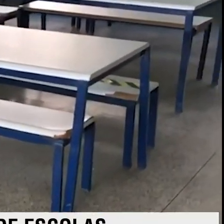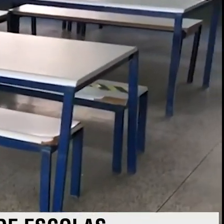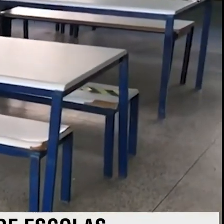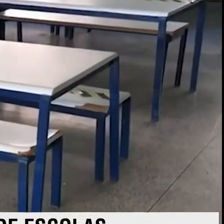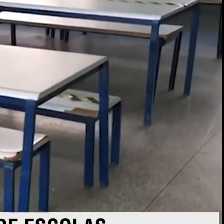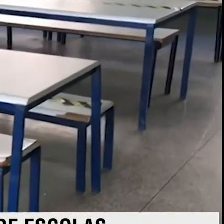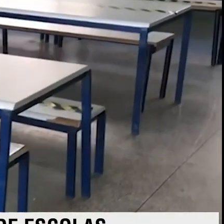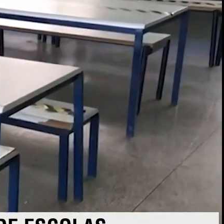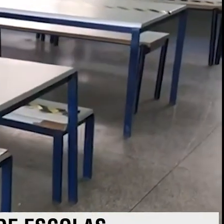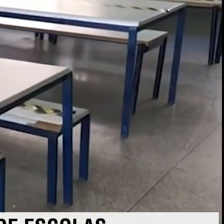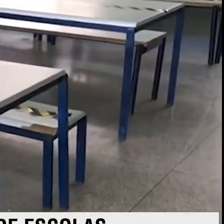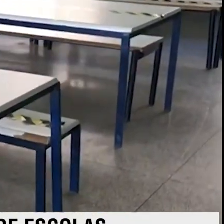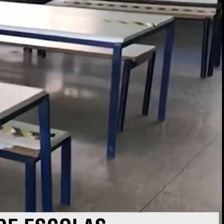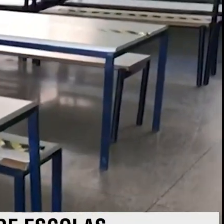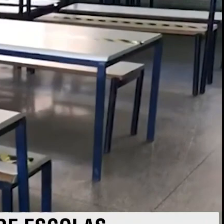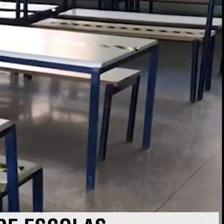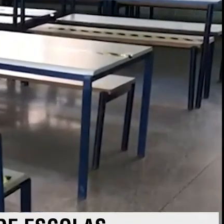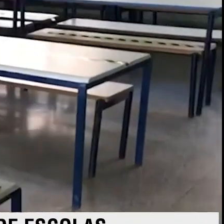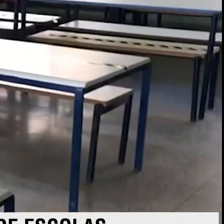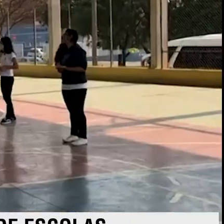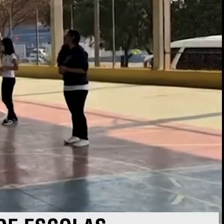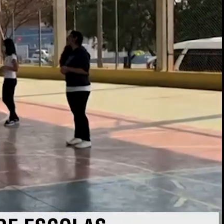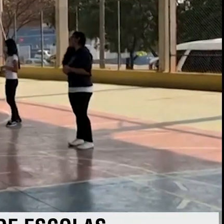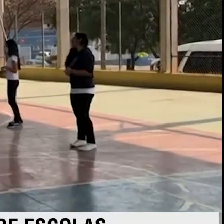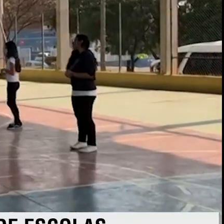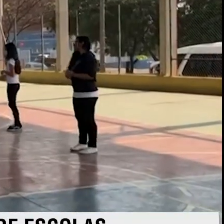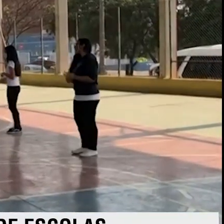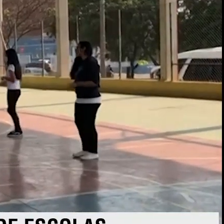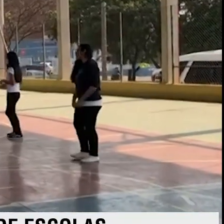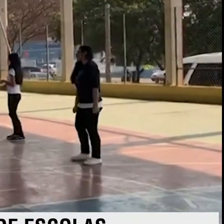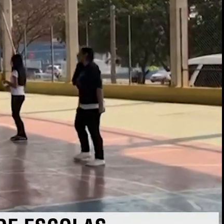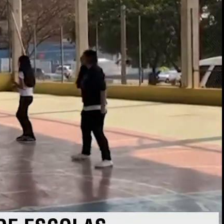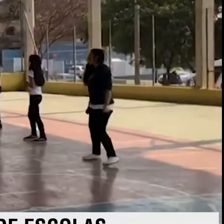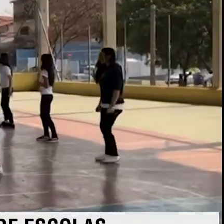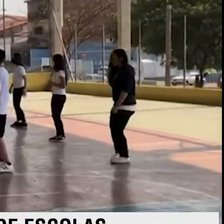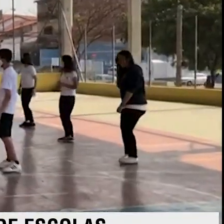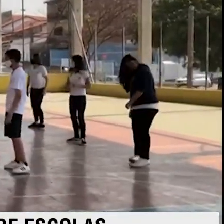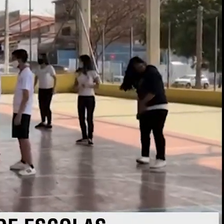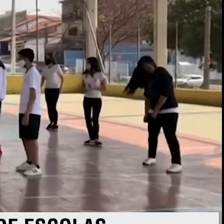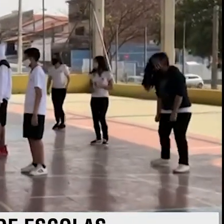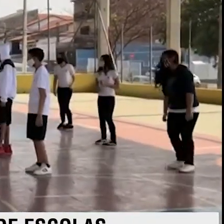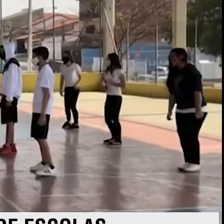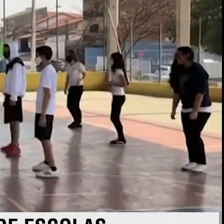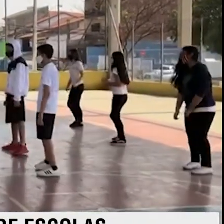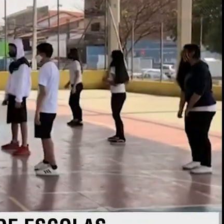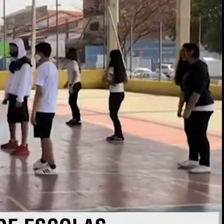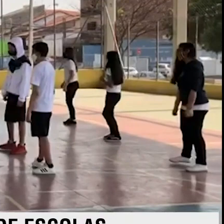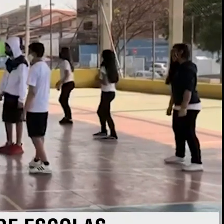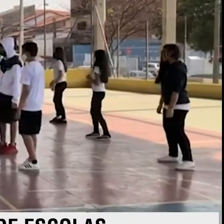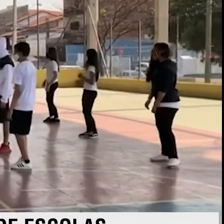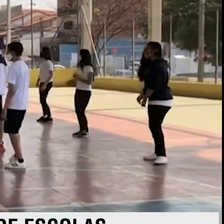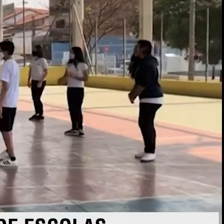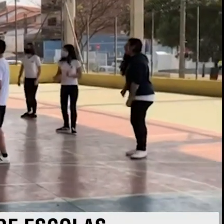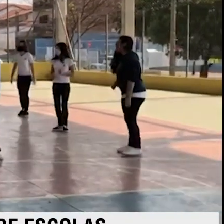para retomada do ensino o mais breve possível e defender o pleito do movimento escolas abertas